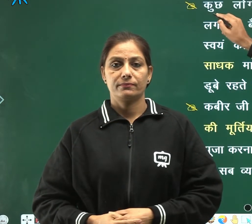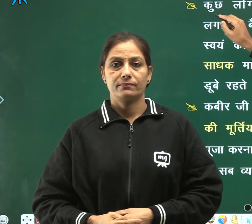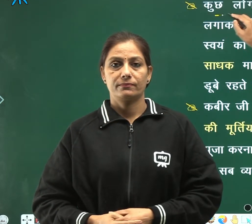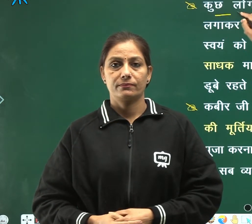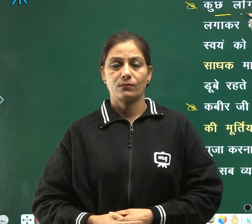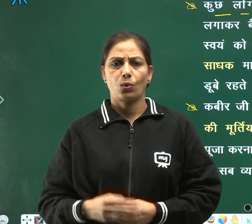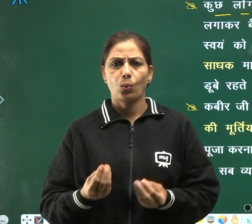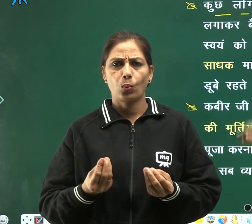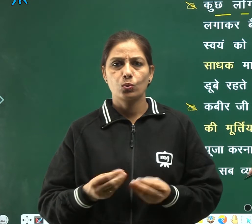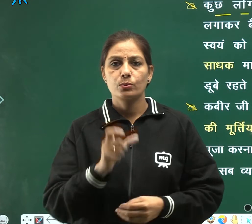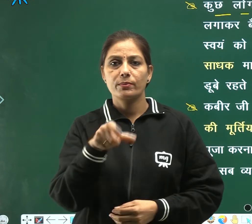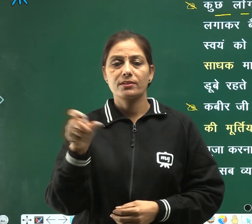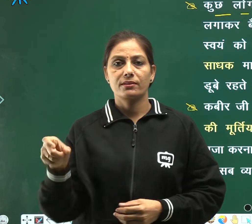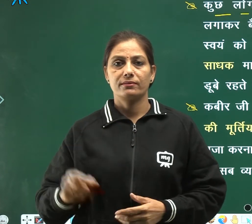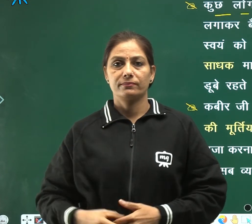कुछ लोग